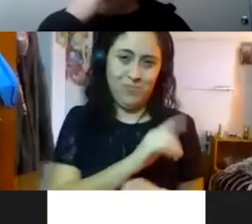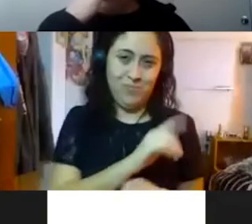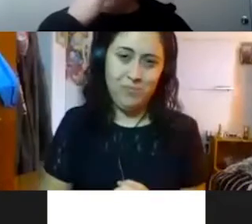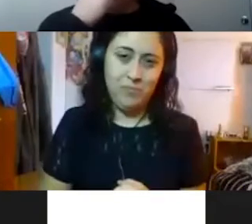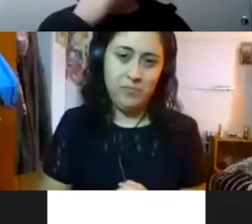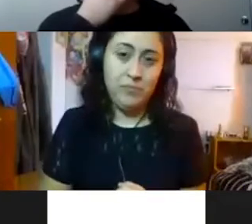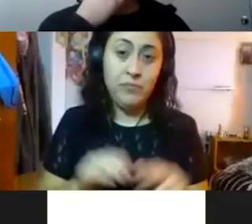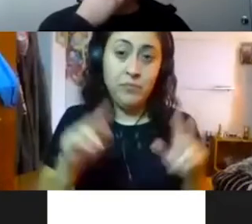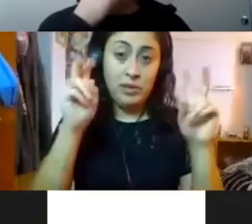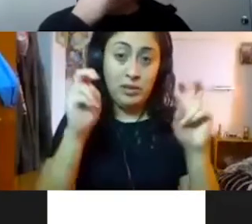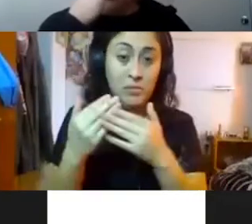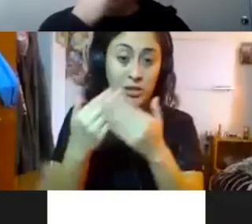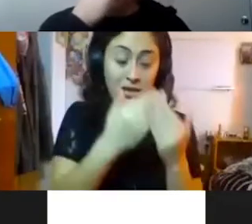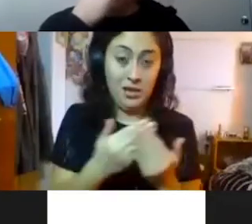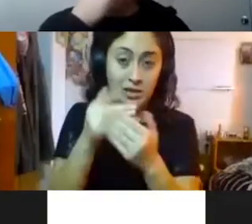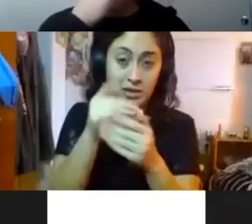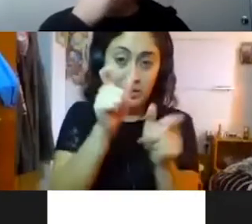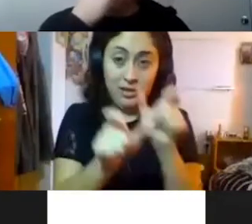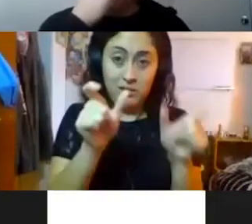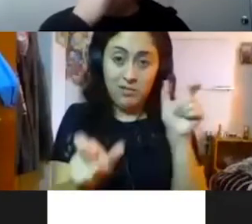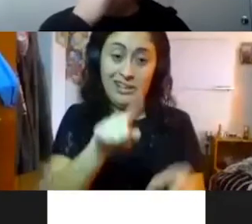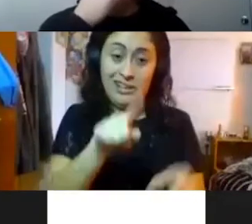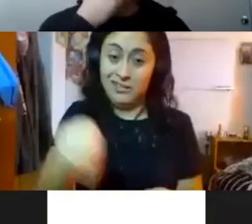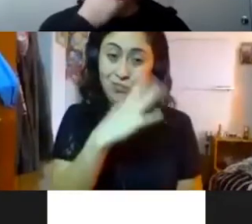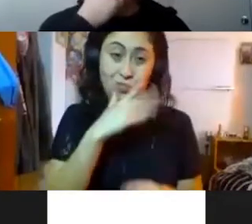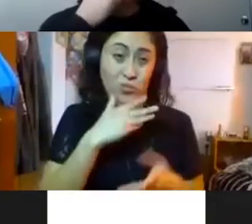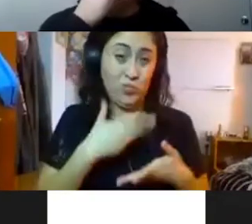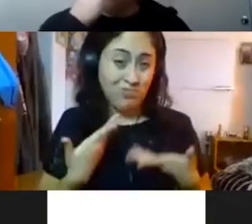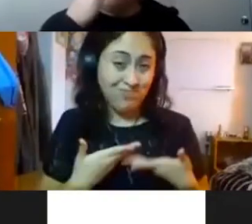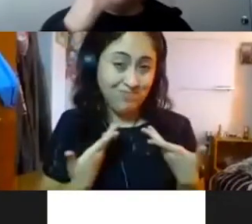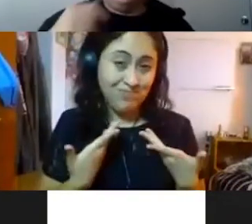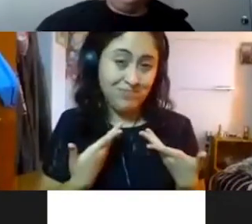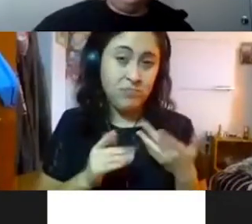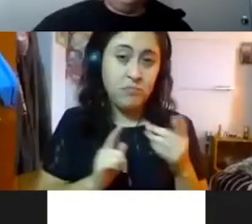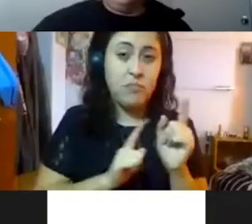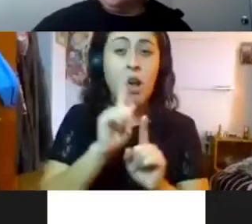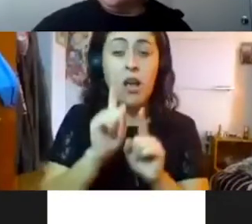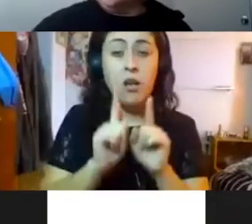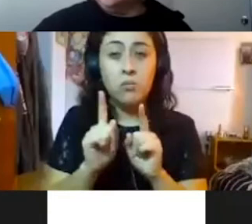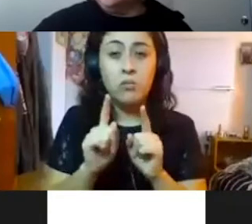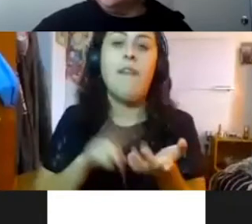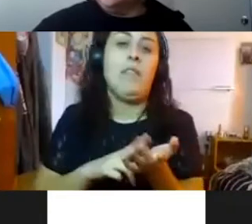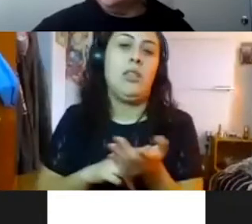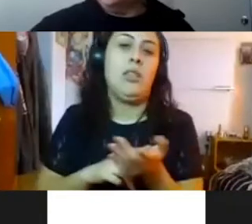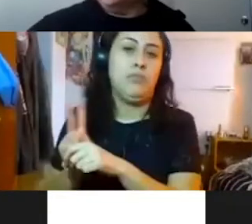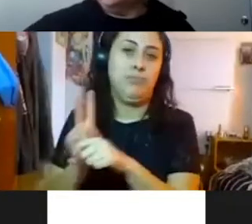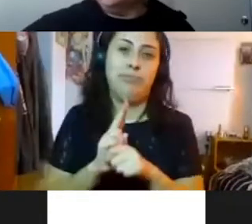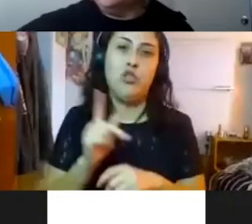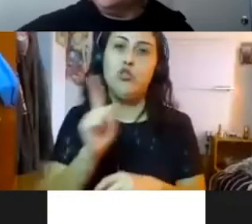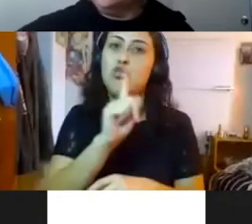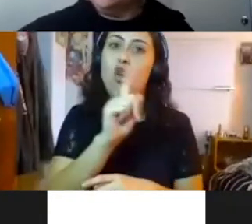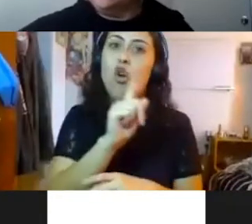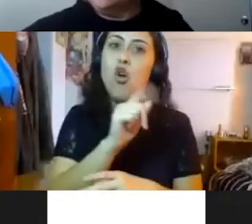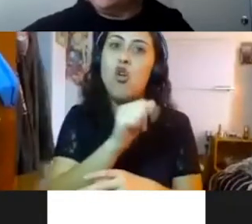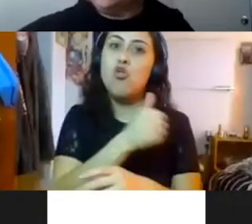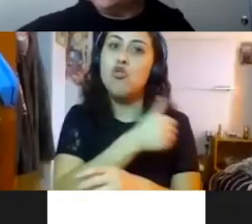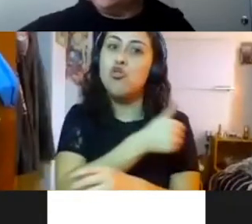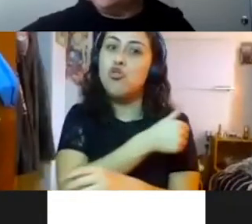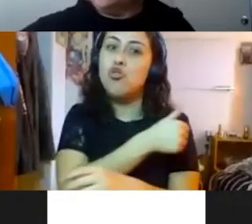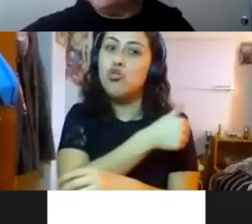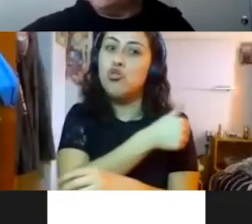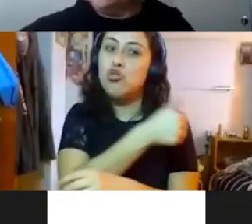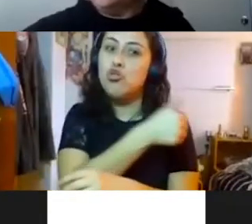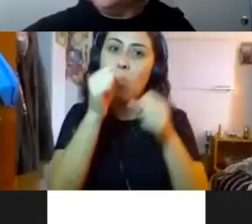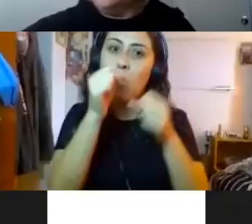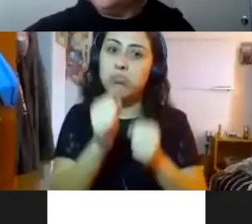respecto a los estudiantes que no están motivados y en el caso de nosotros que no todos tal vez pueden contestar,